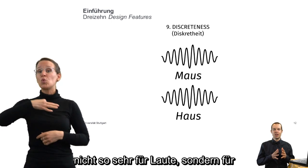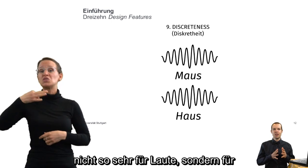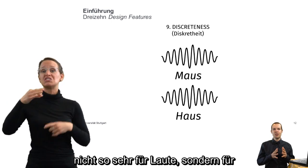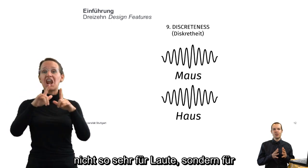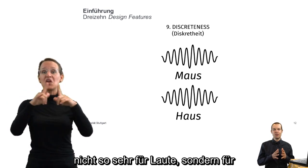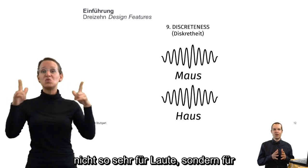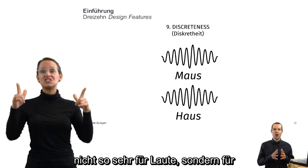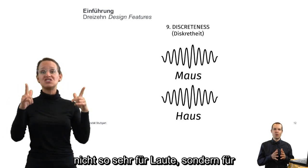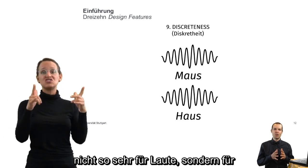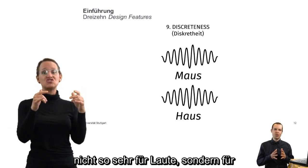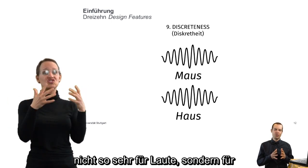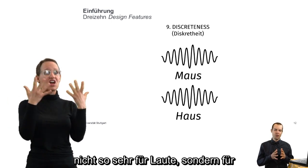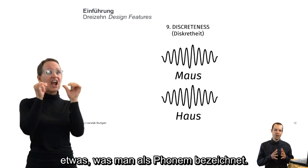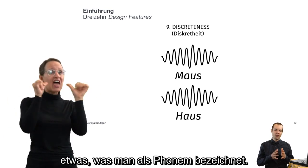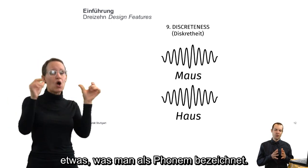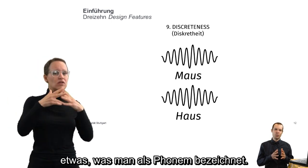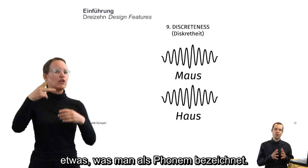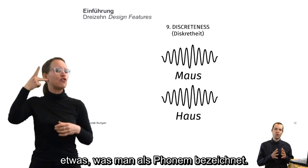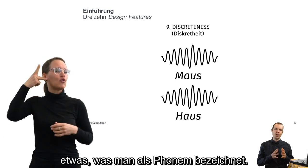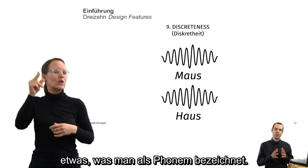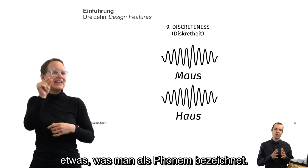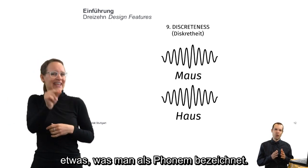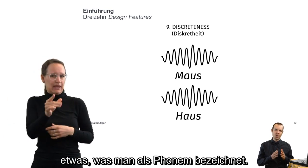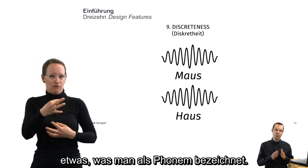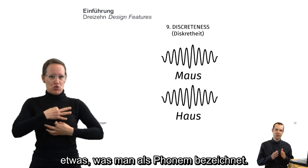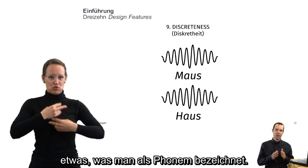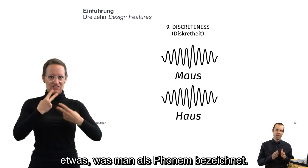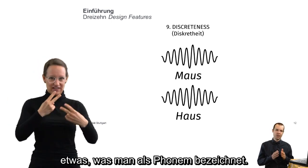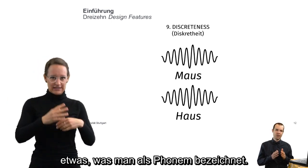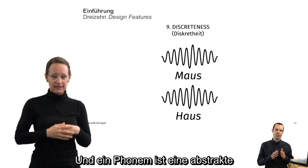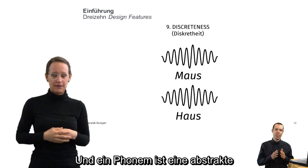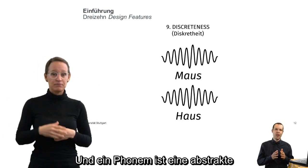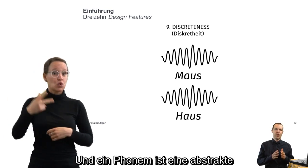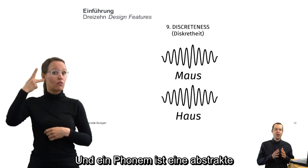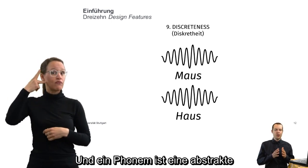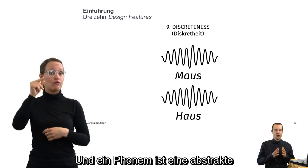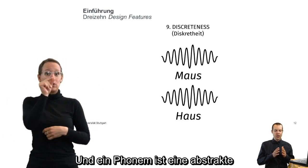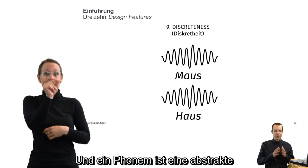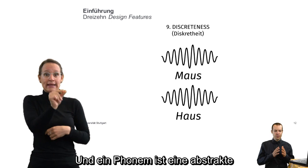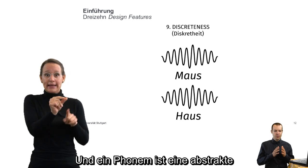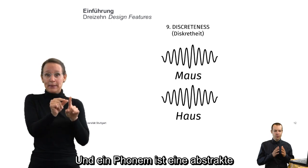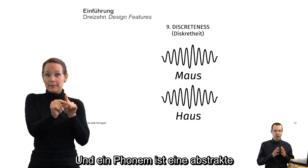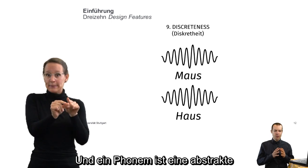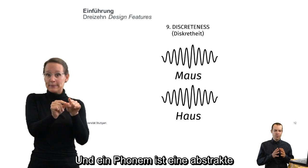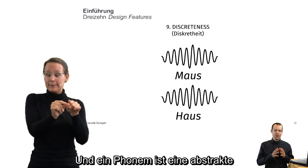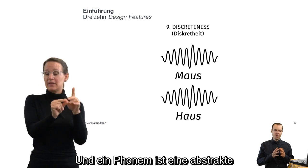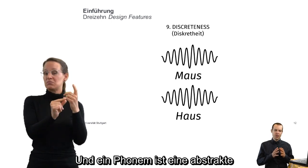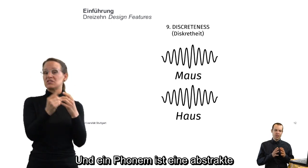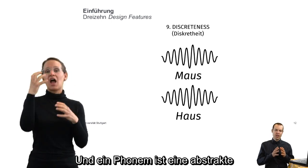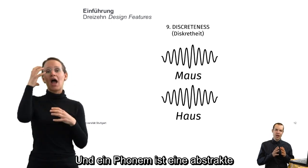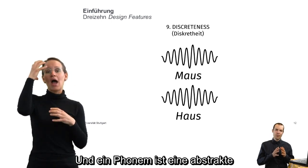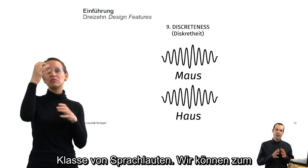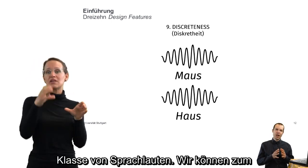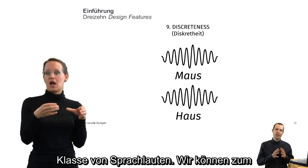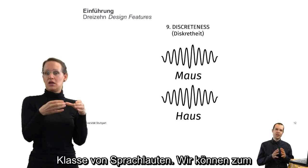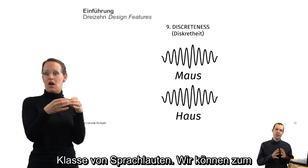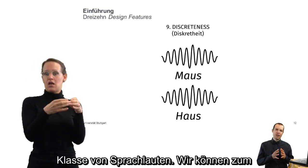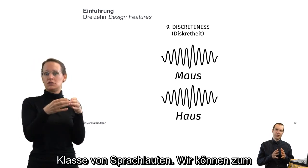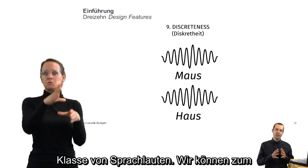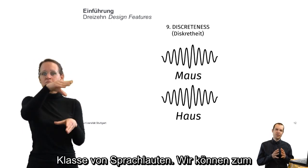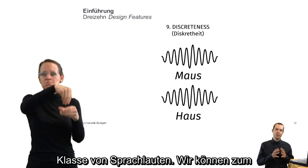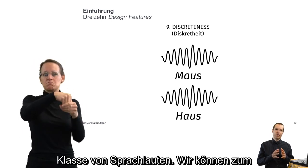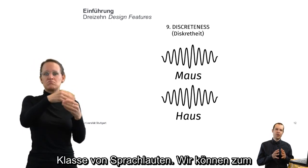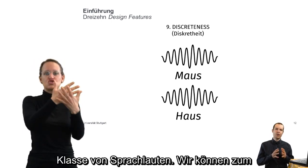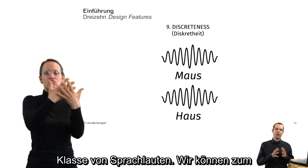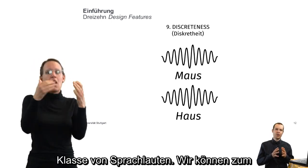Linguistik nicht so sehr für Laute, sondern für etwas, was man als Phonem bezeichnet. Und ein Phonem ist eine abstrakte